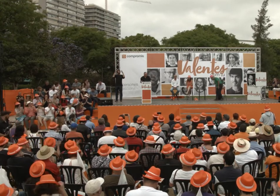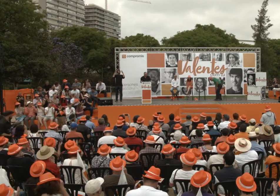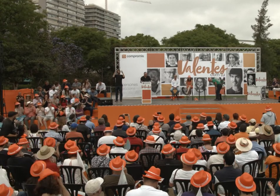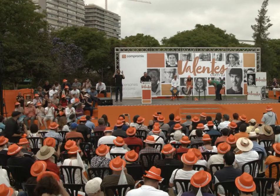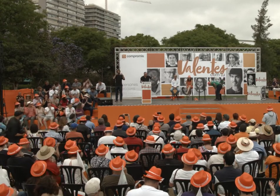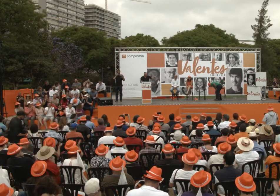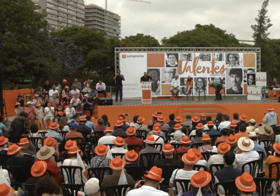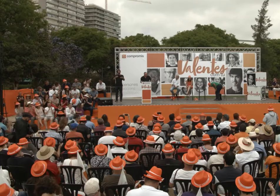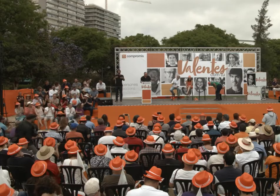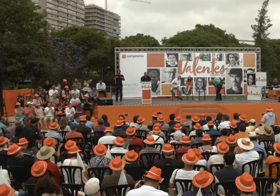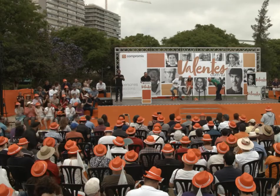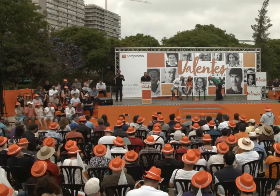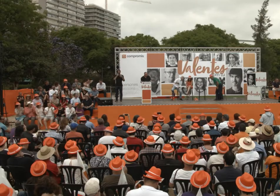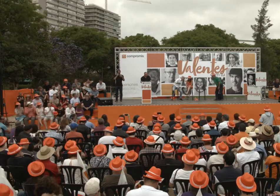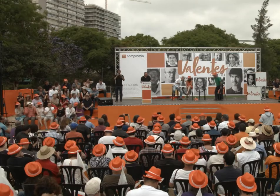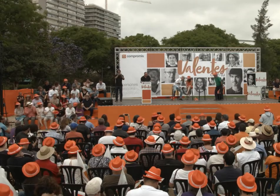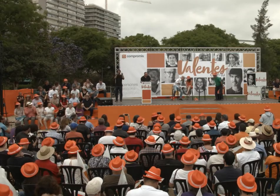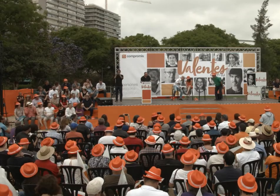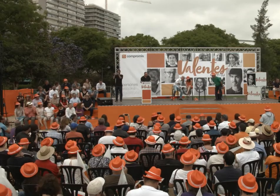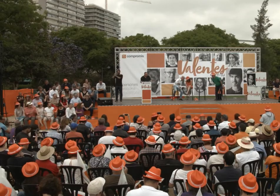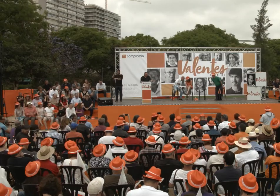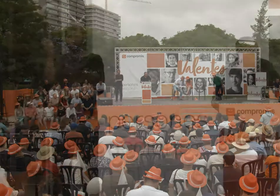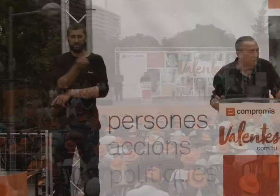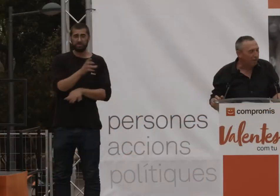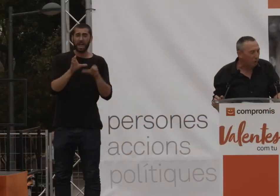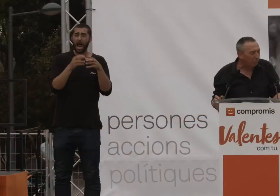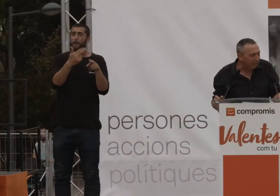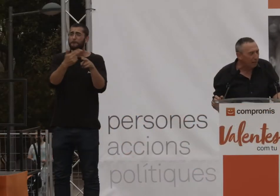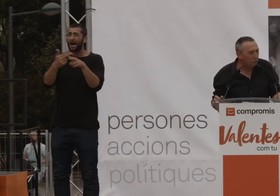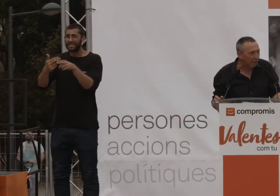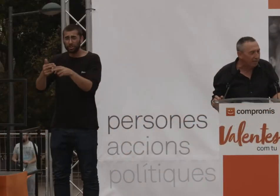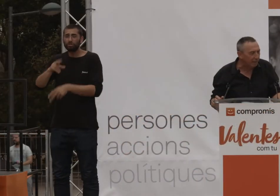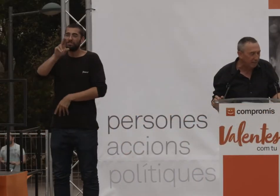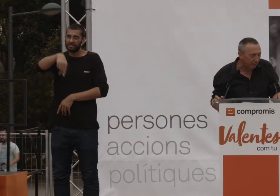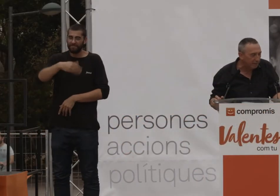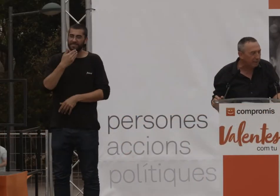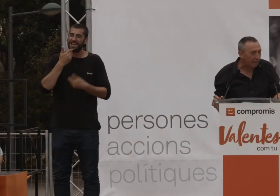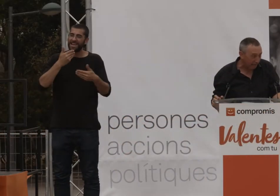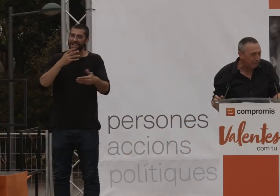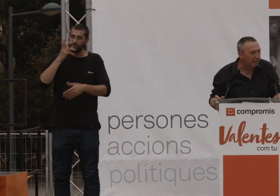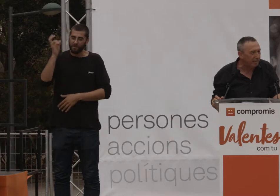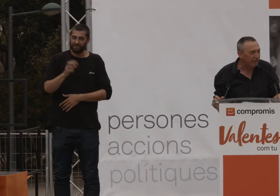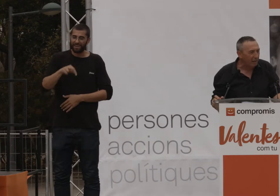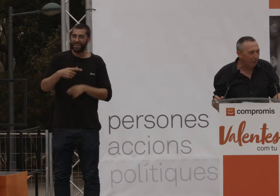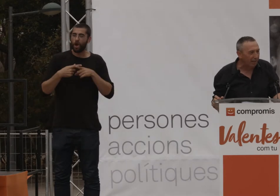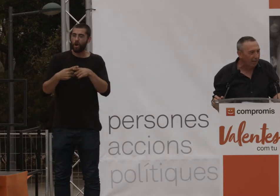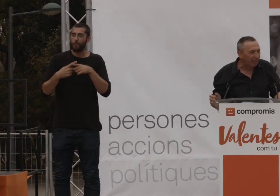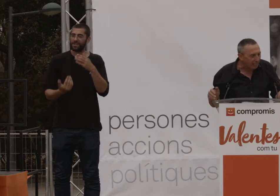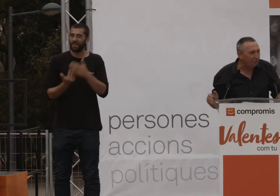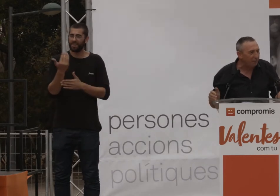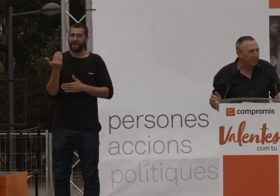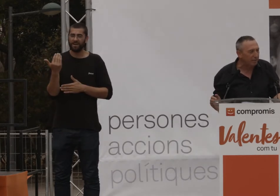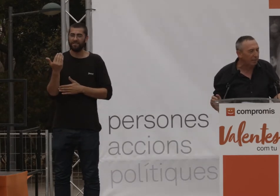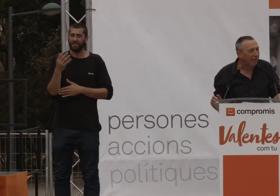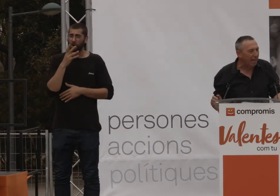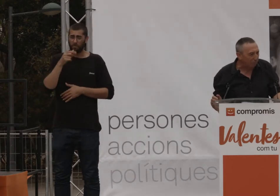Gràcies a totes les entitats i tots els partits que heu volgut compartir amb nosaltres este dia. Gràcies perquè el que